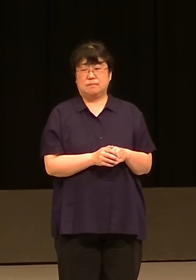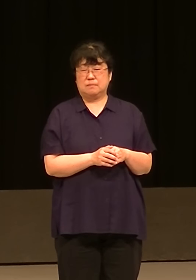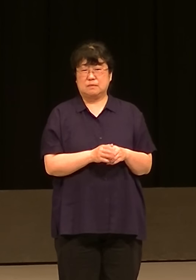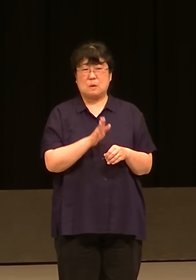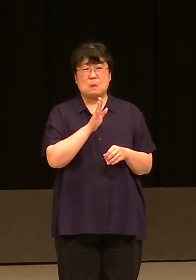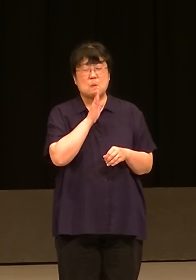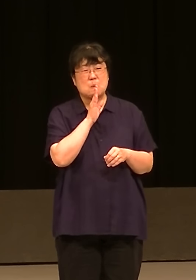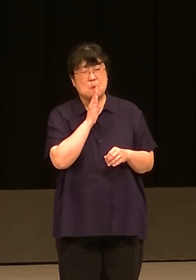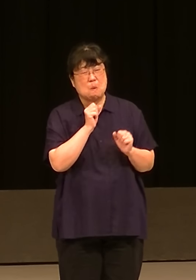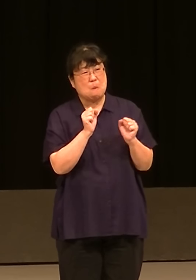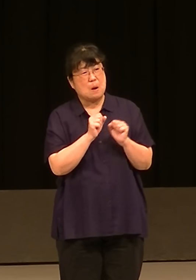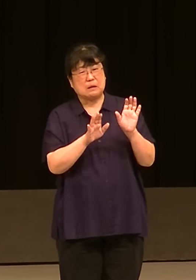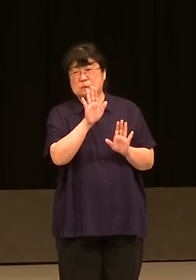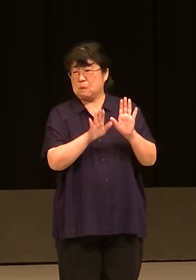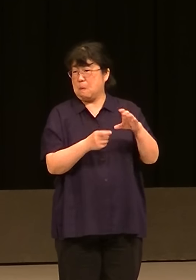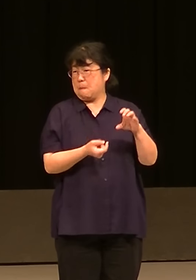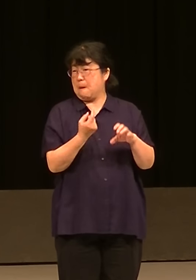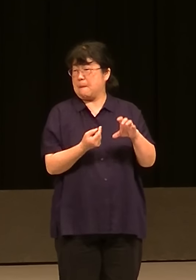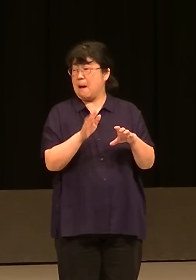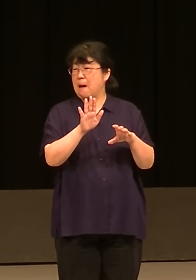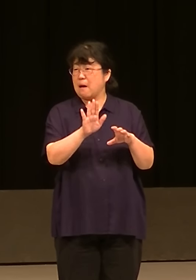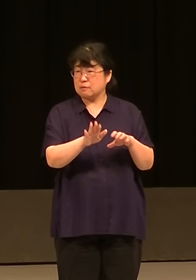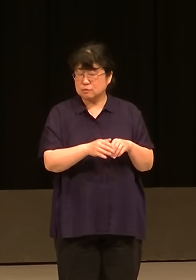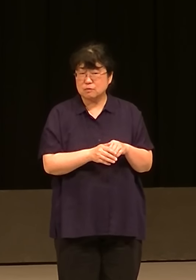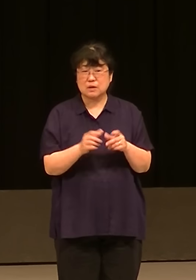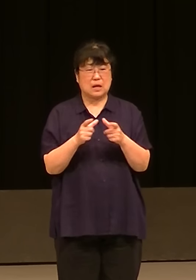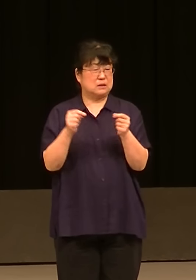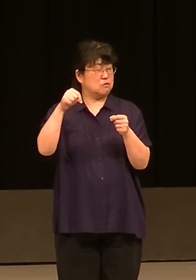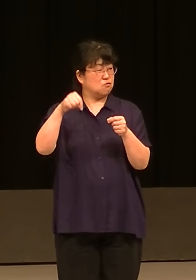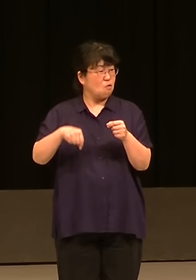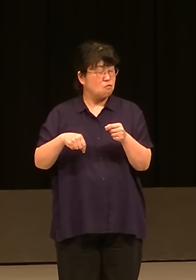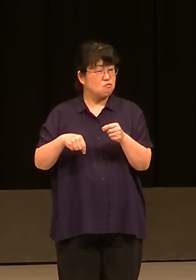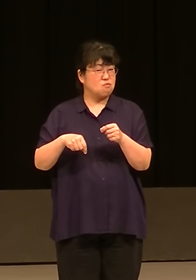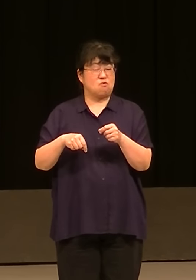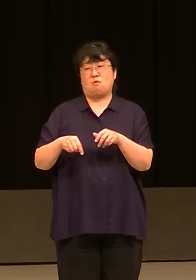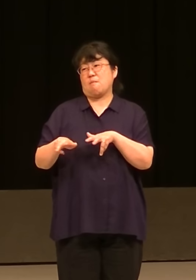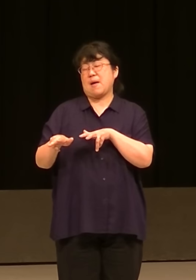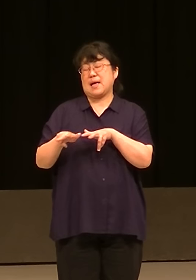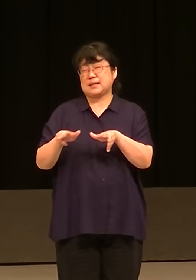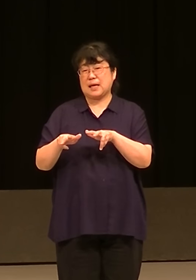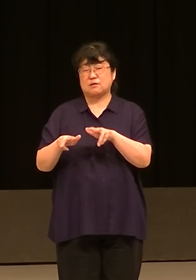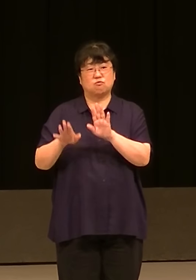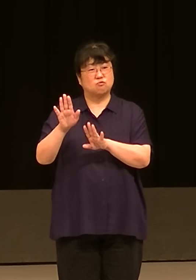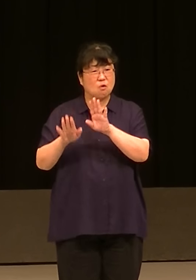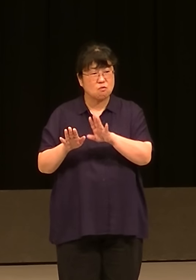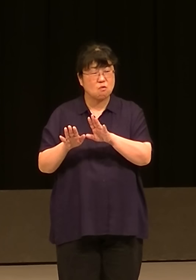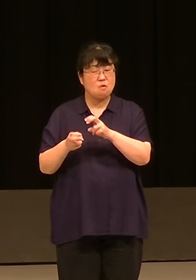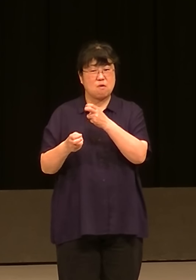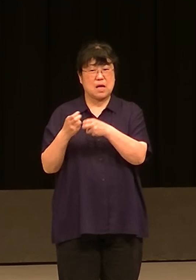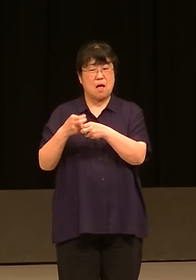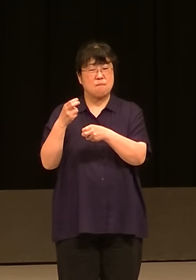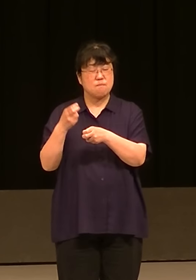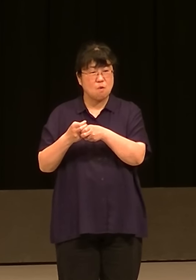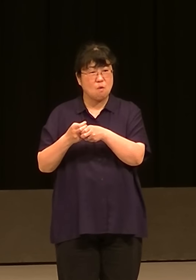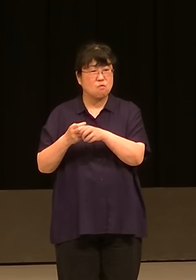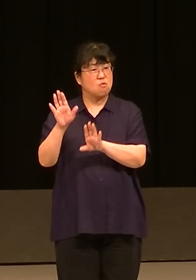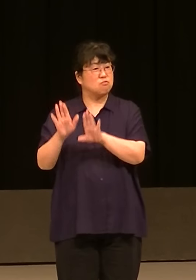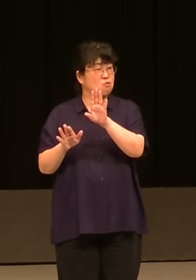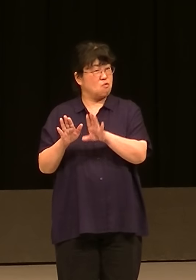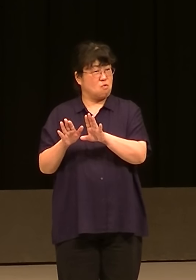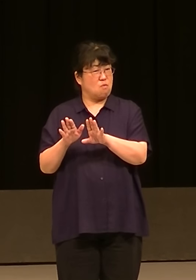生々しく恐ろしい状況になっておりますし、日本の政治状況、憲法情勢というものが本当にひた